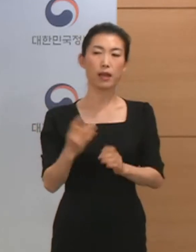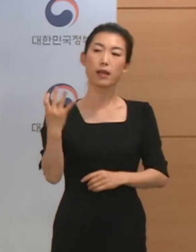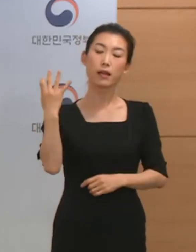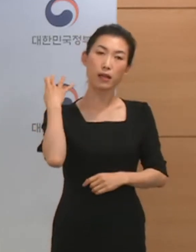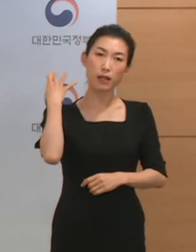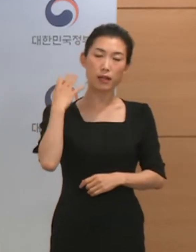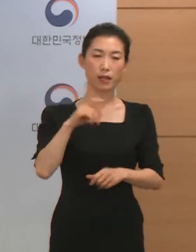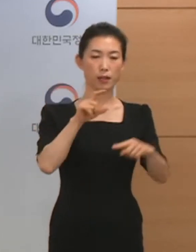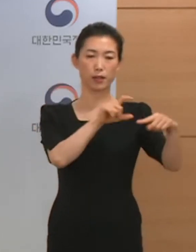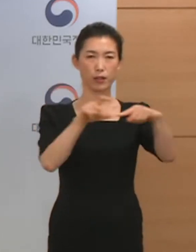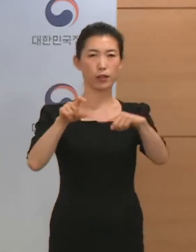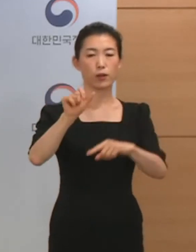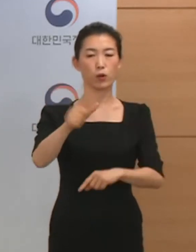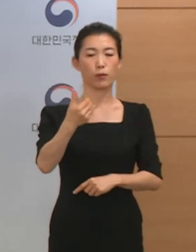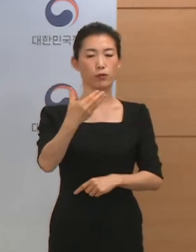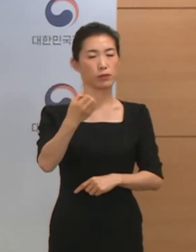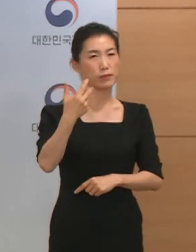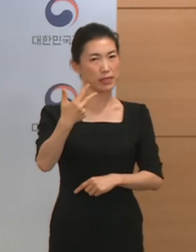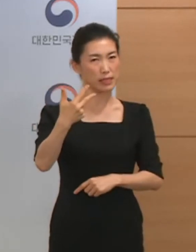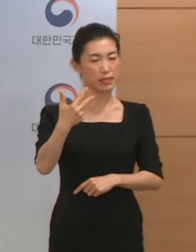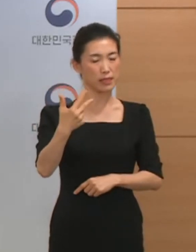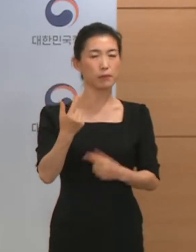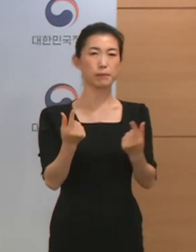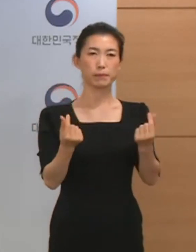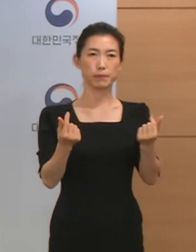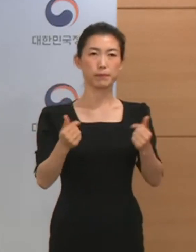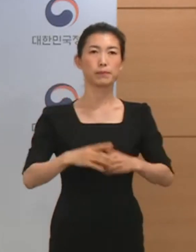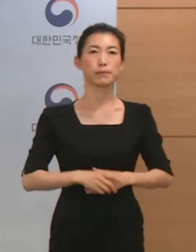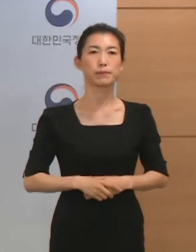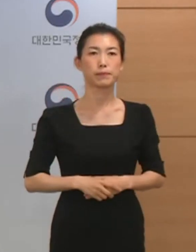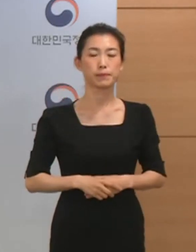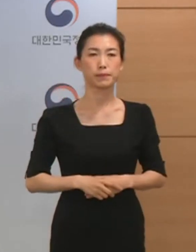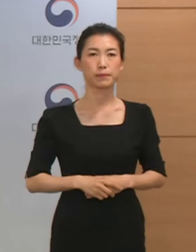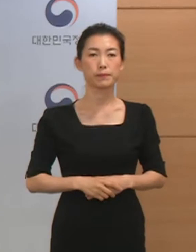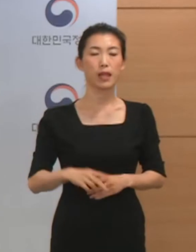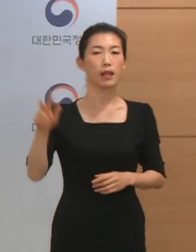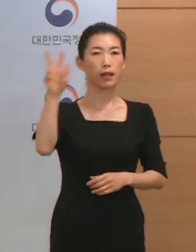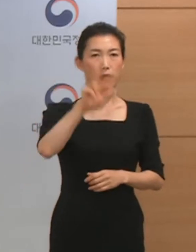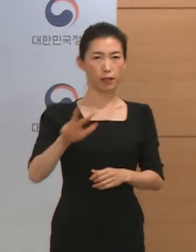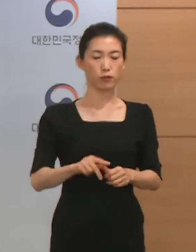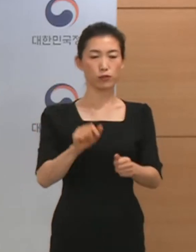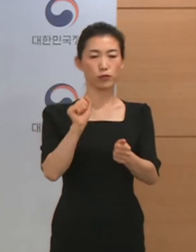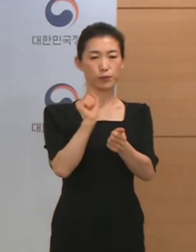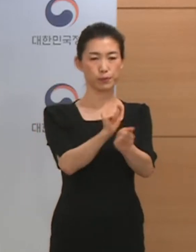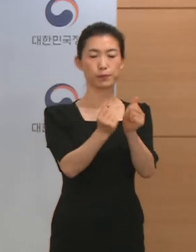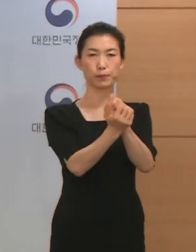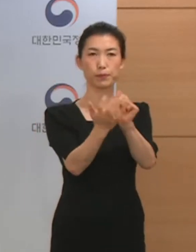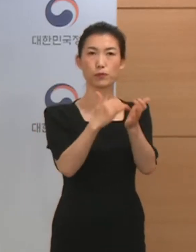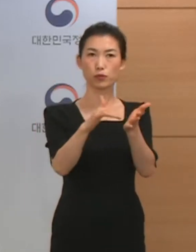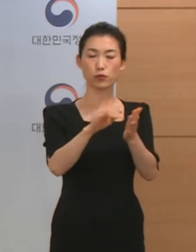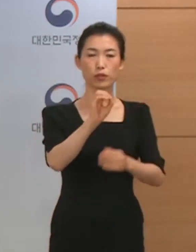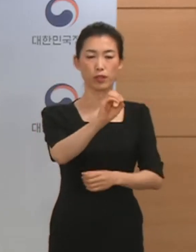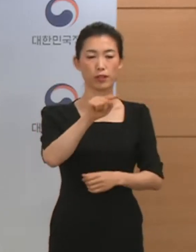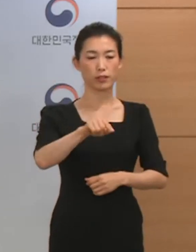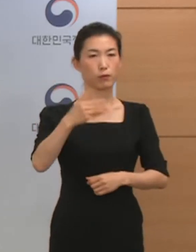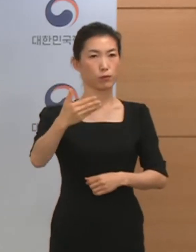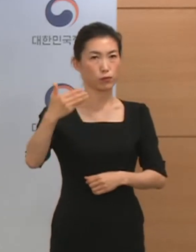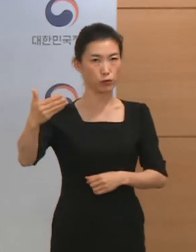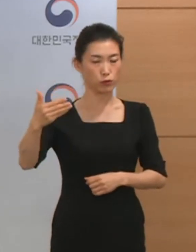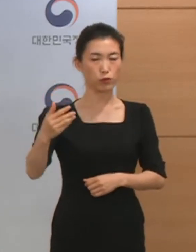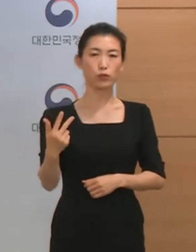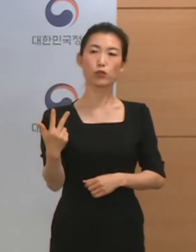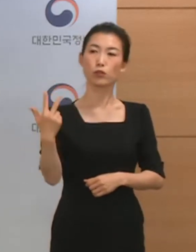전의 597명과 비슷한 수준입니다. 전국 감염 재생산지수는 0.99로